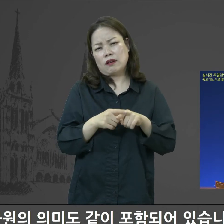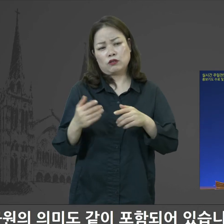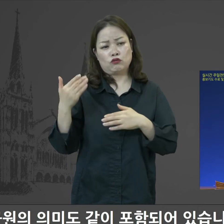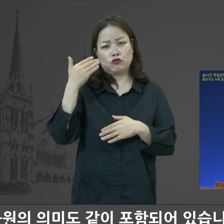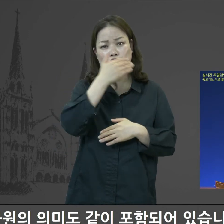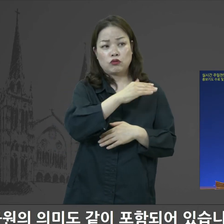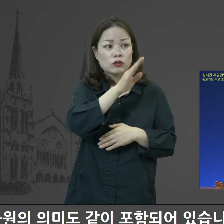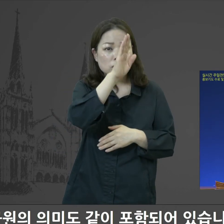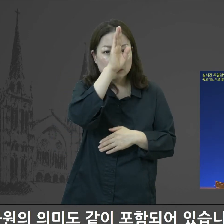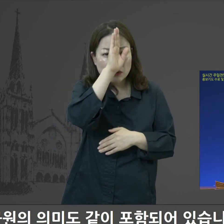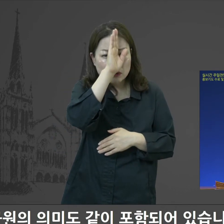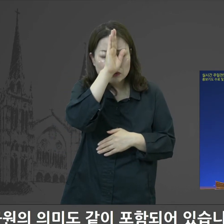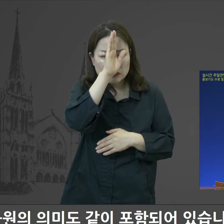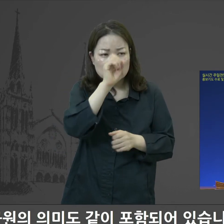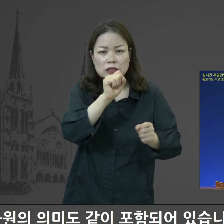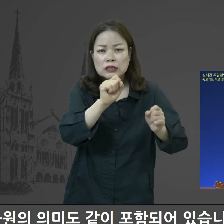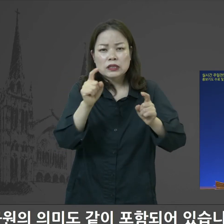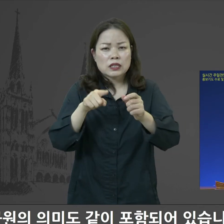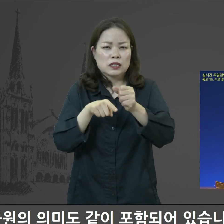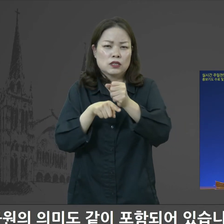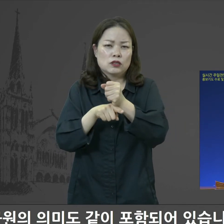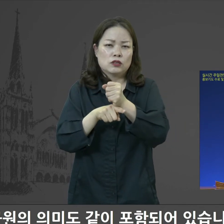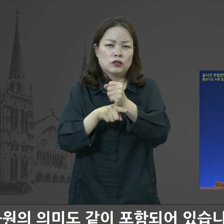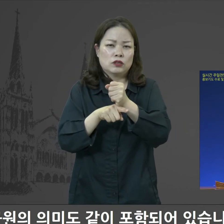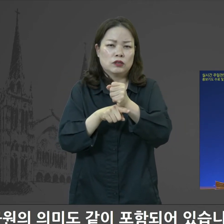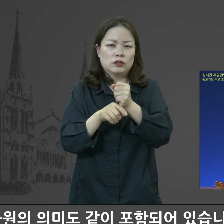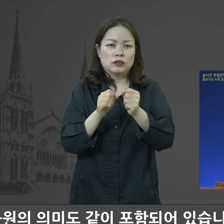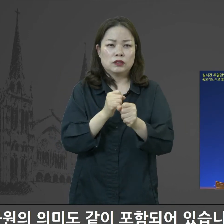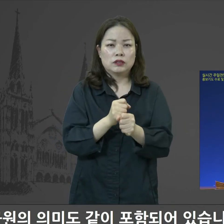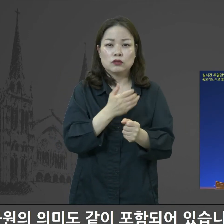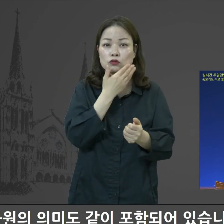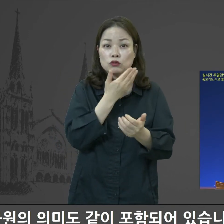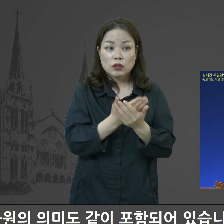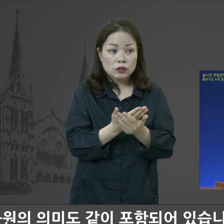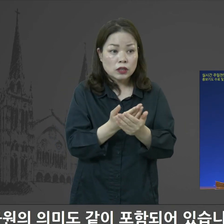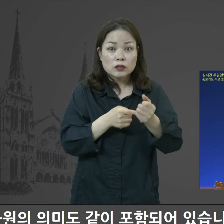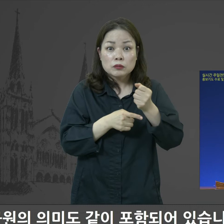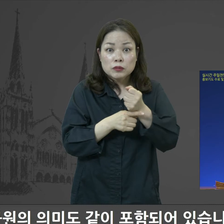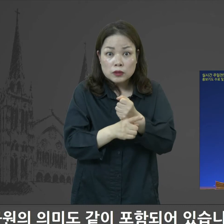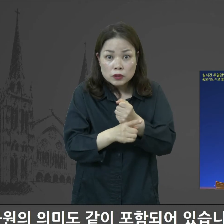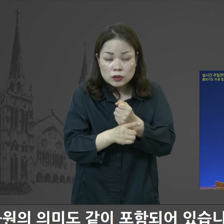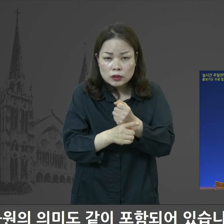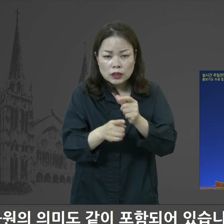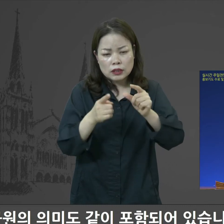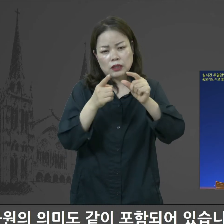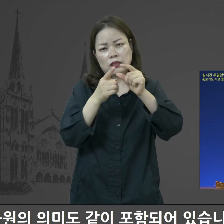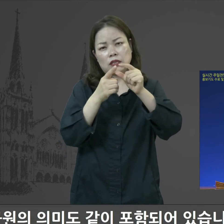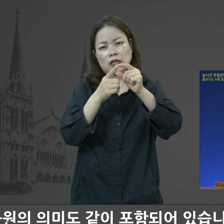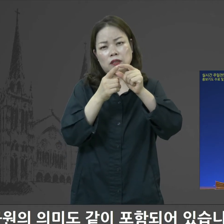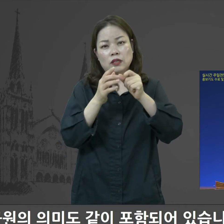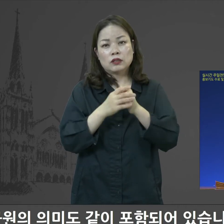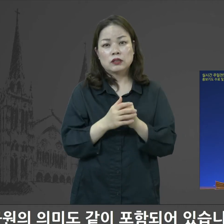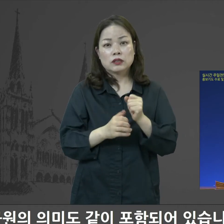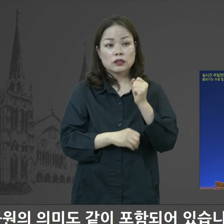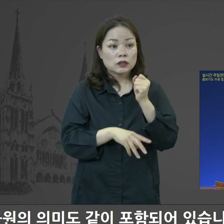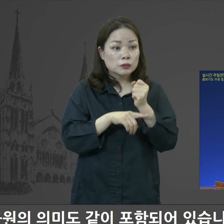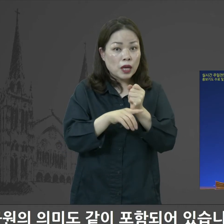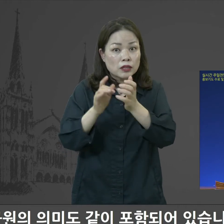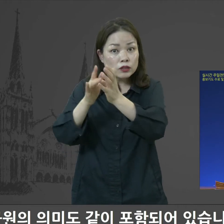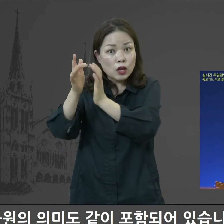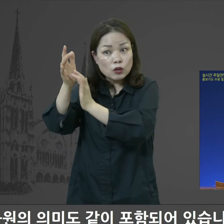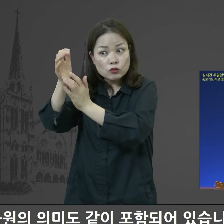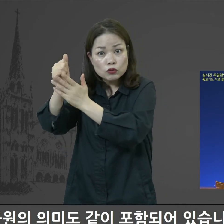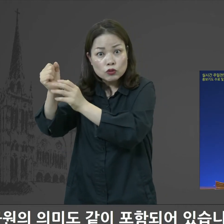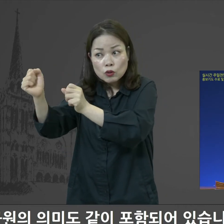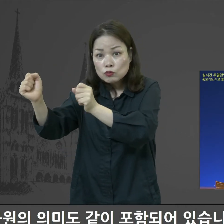육체적 질병으로부터 일으키신다는 의미가 주요한 의미입니다. 하지만 이 단어의 원의미는